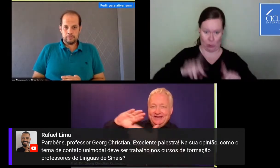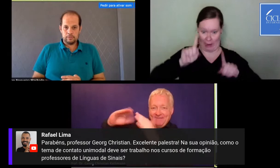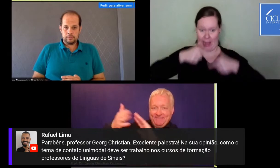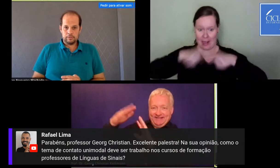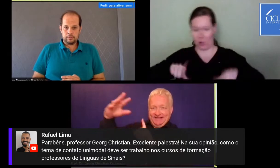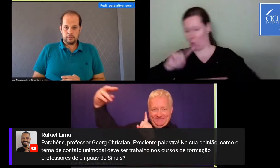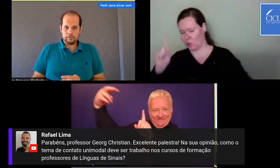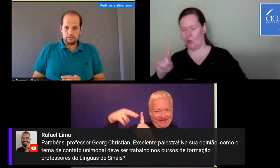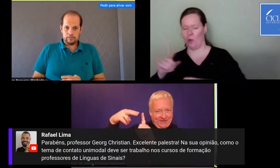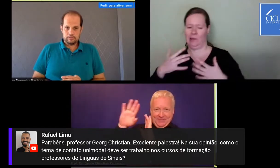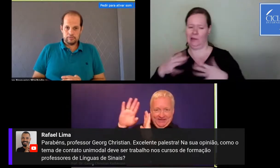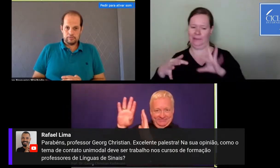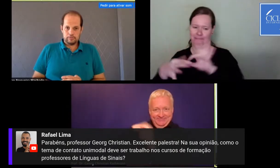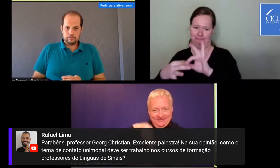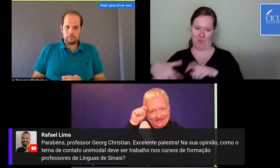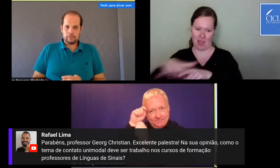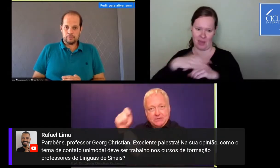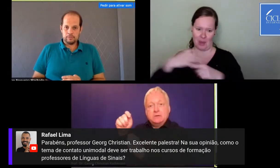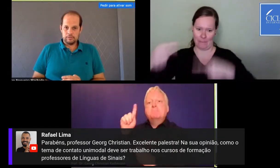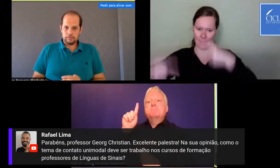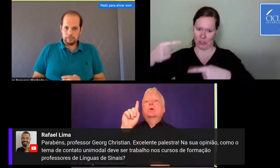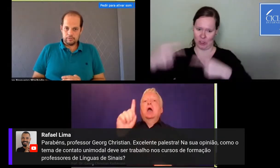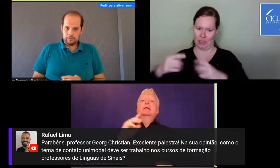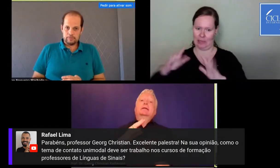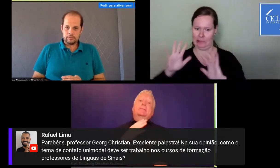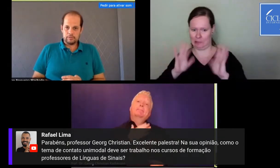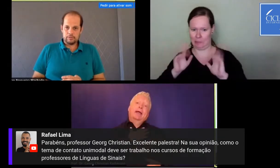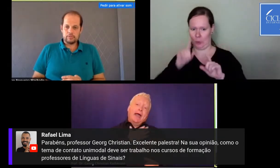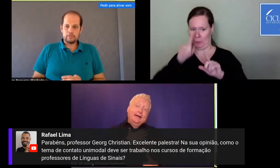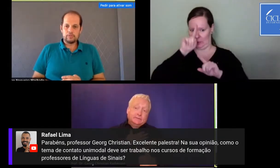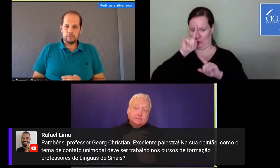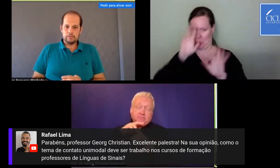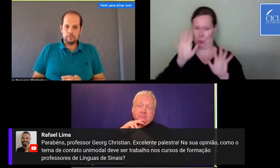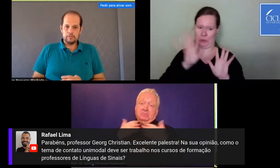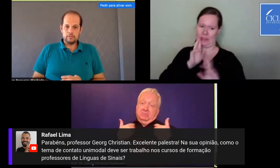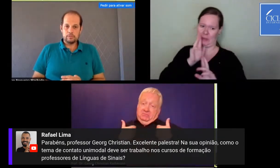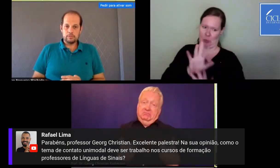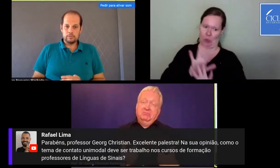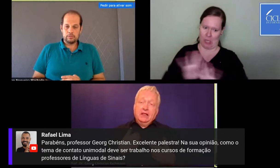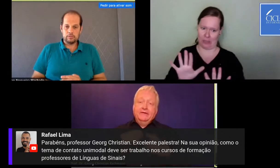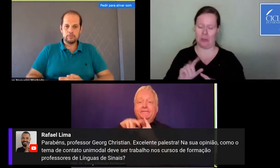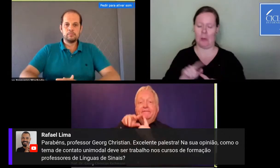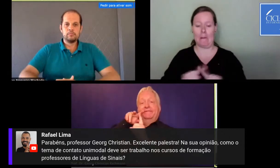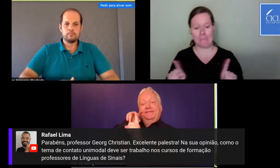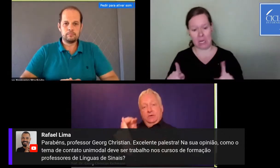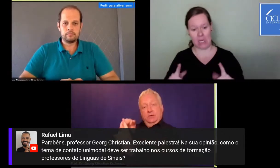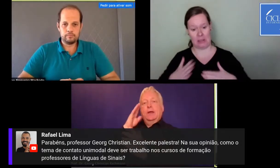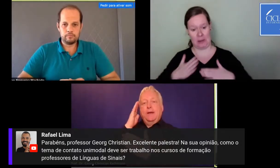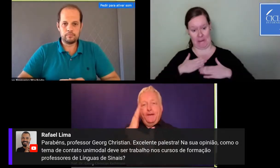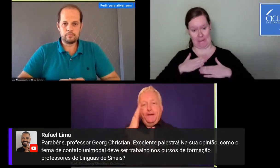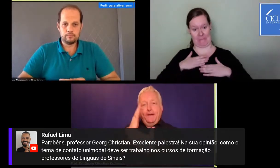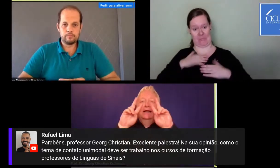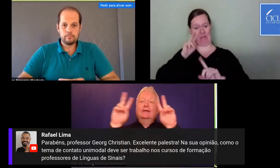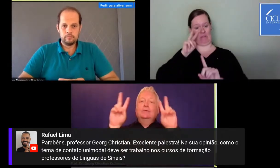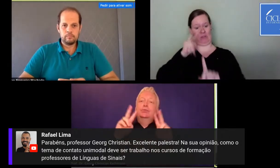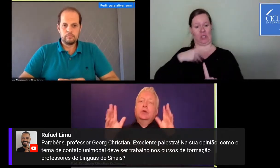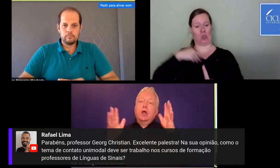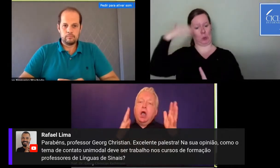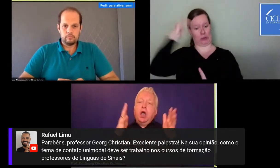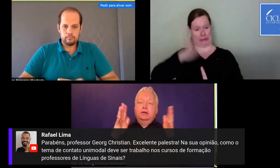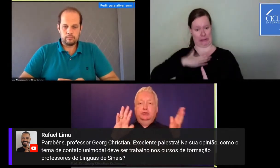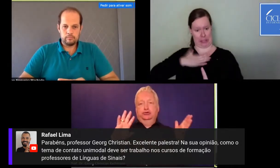sim, que se trata de um PIDGIN. Acho que a polêmica é verdadeira nesse sentido.